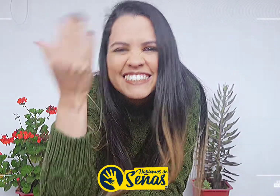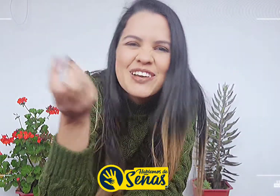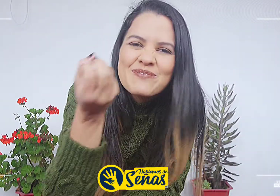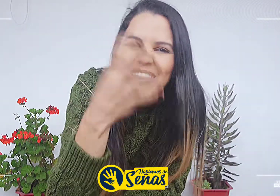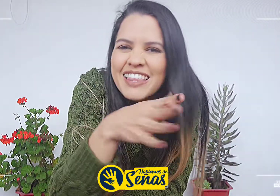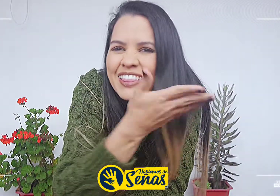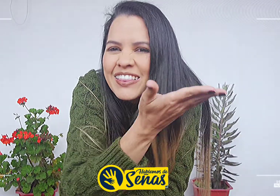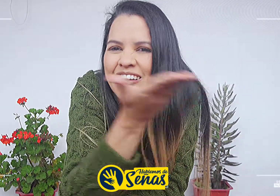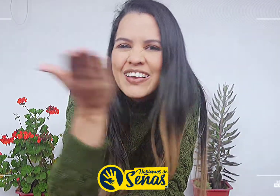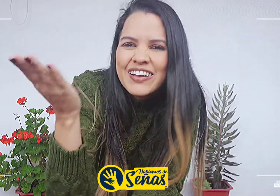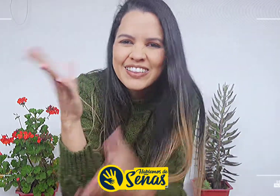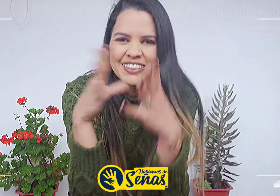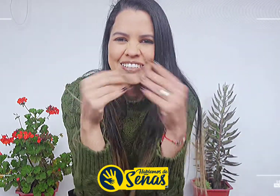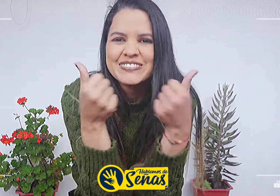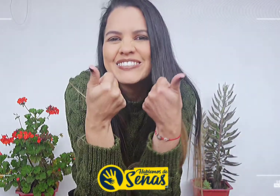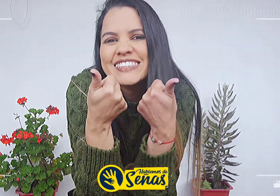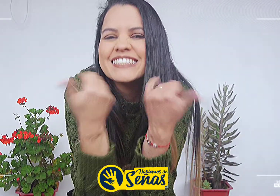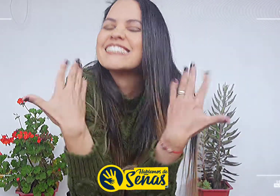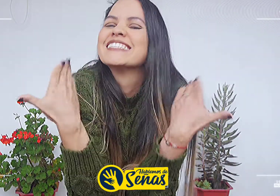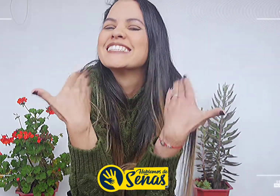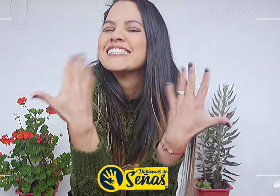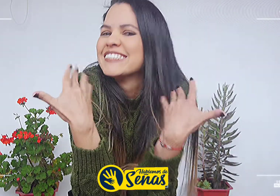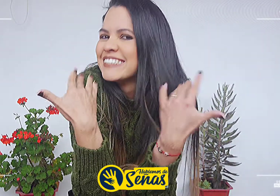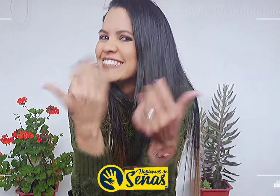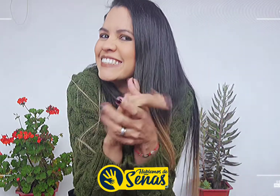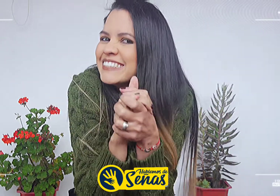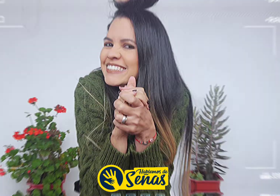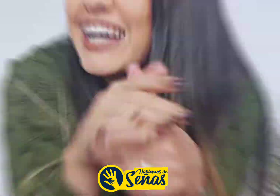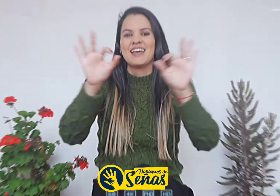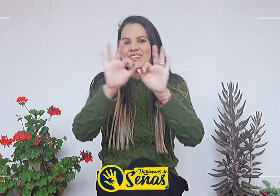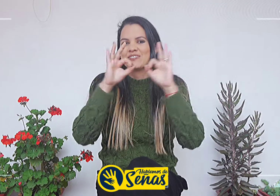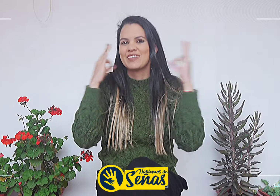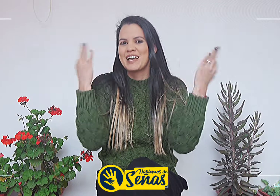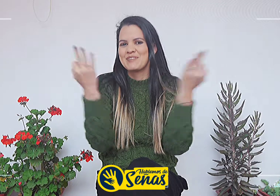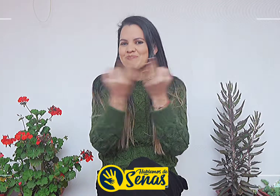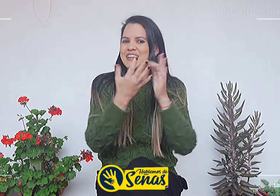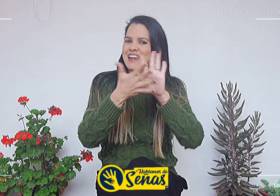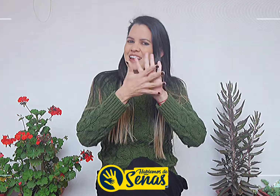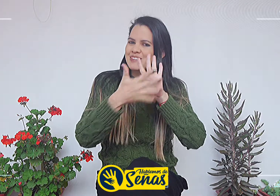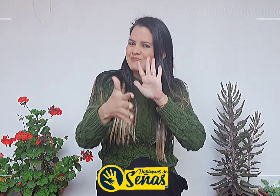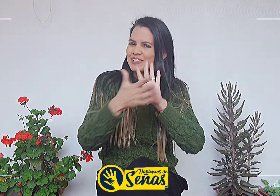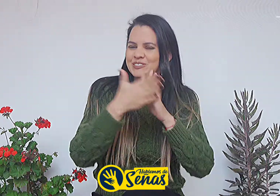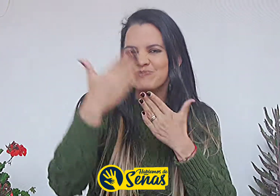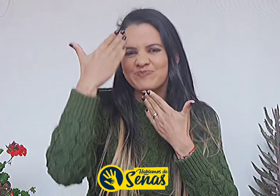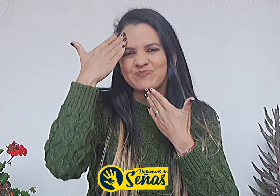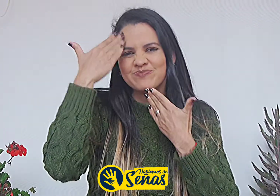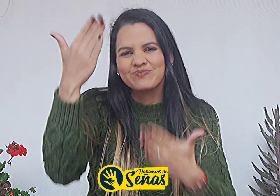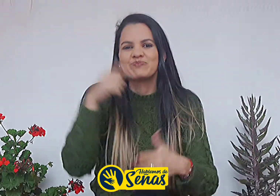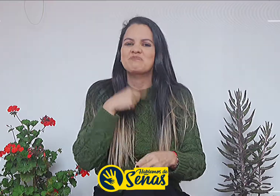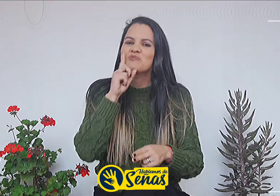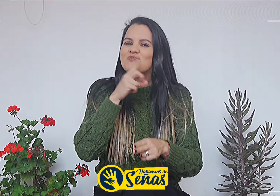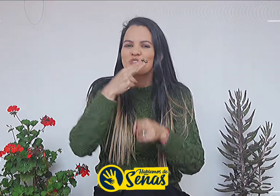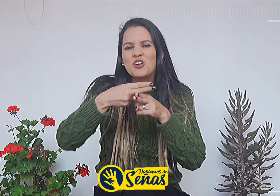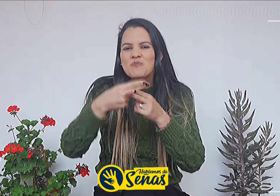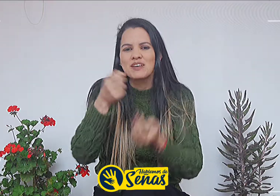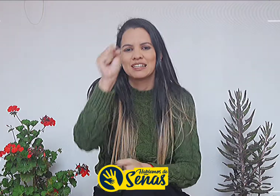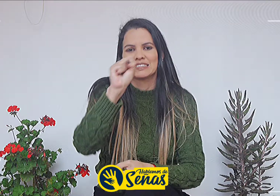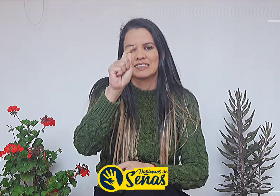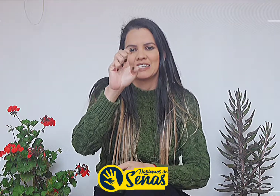Hola, ¿cómo están? Espero que todos muy bien. Me alegra muchísimo compartir con ustedes, querida familia de Hablemos de Señas. Mi nombre